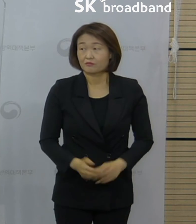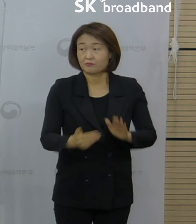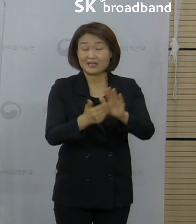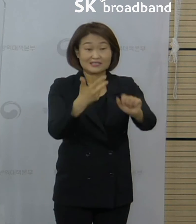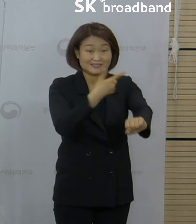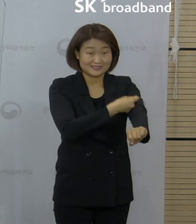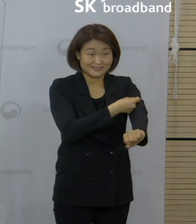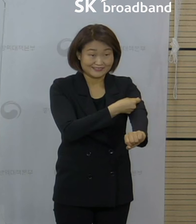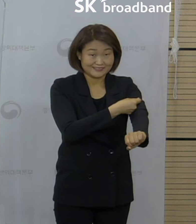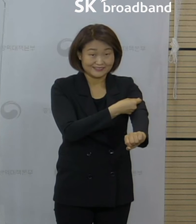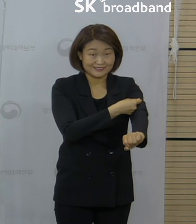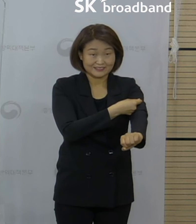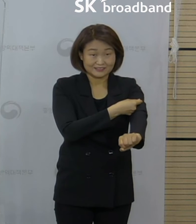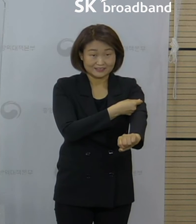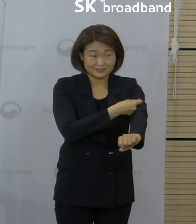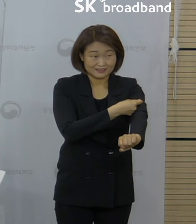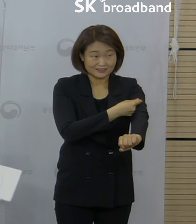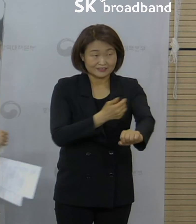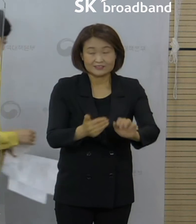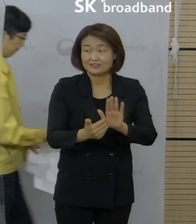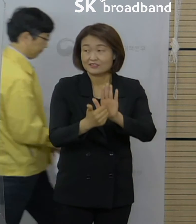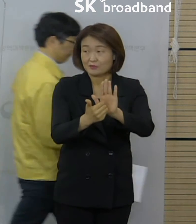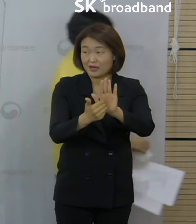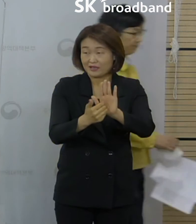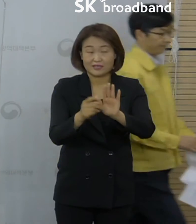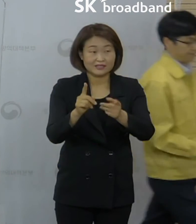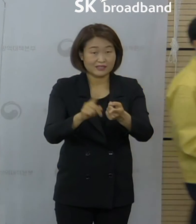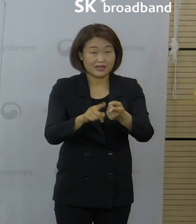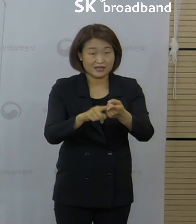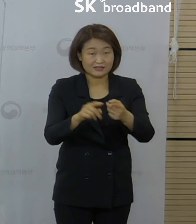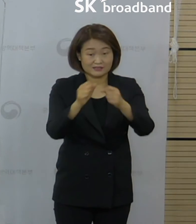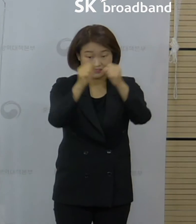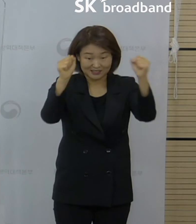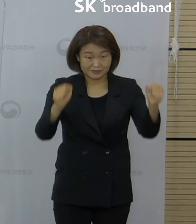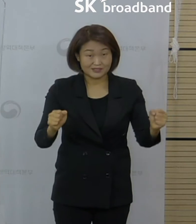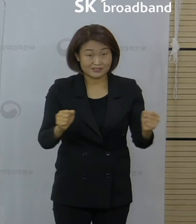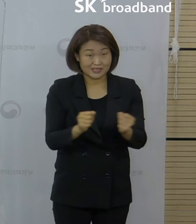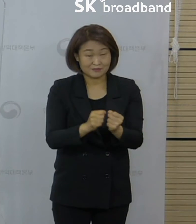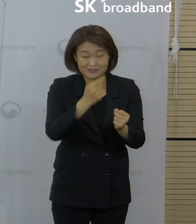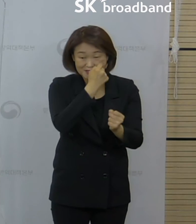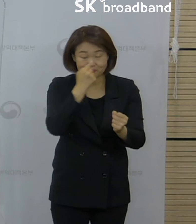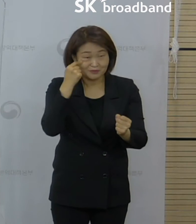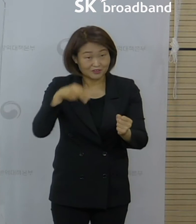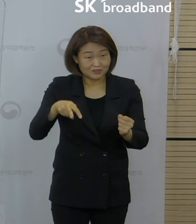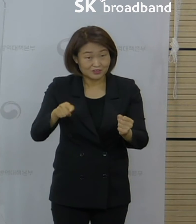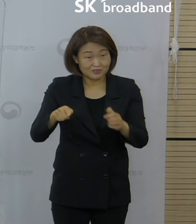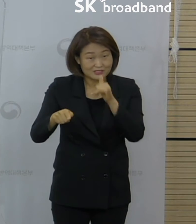정우진 시스템 관리 팀장께 몇 가지 질문 드리겠습니다.